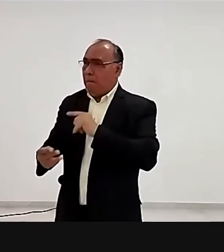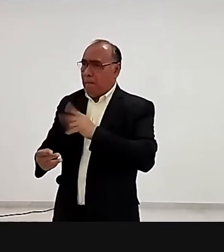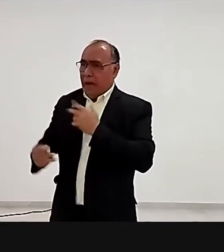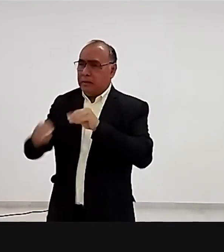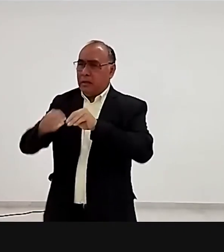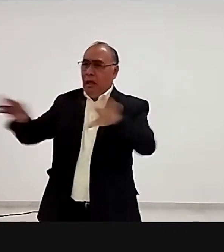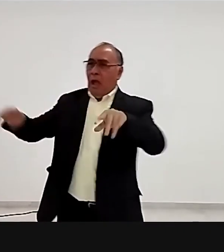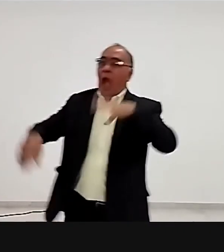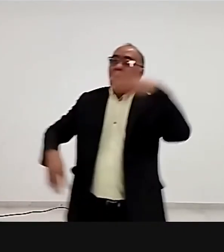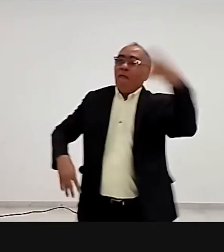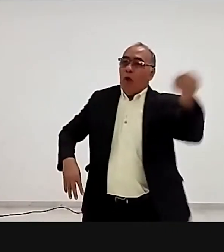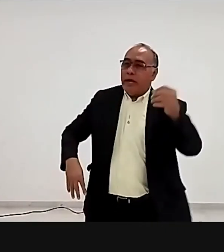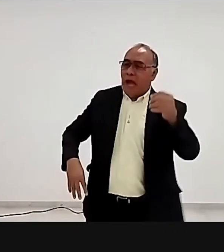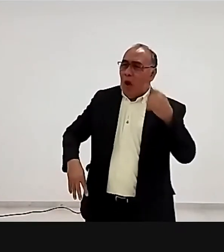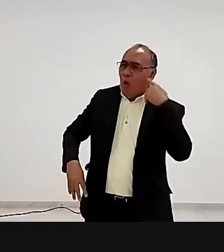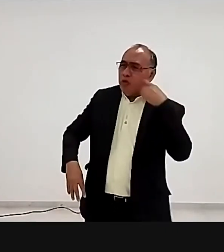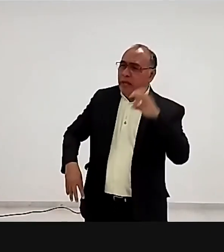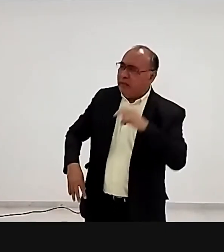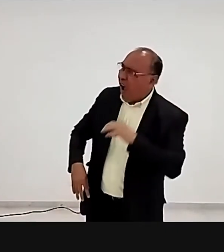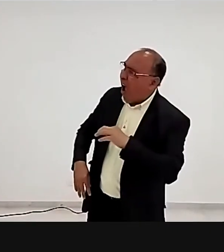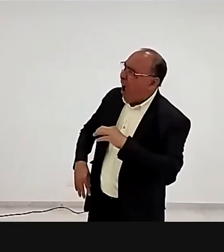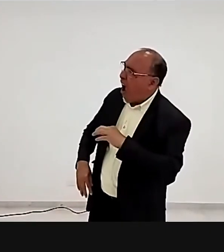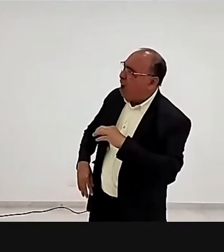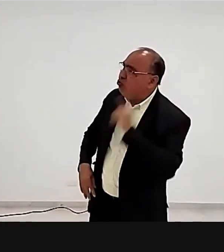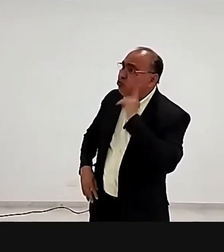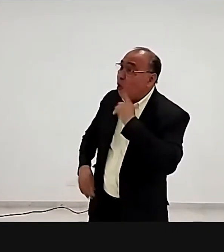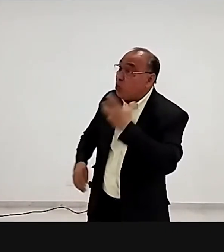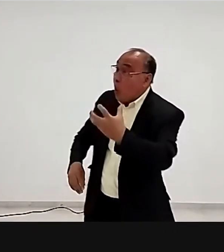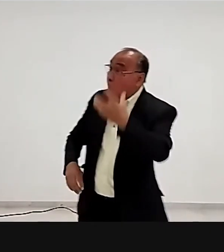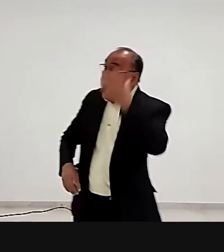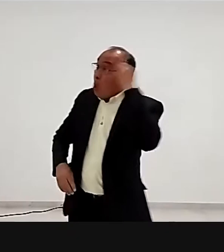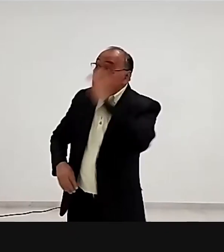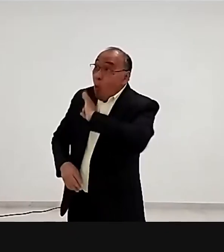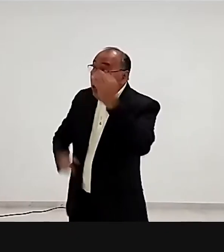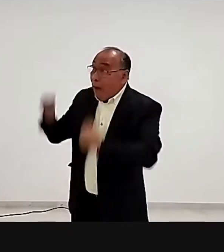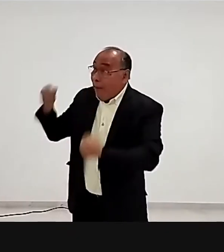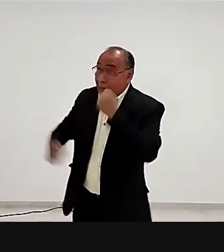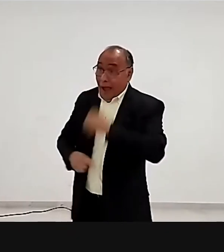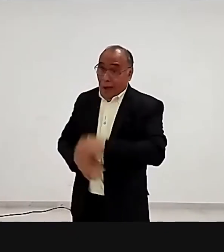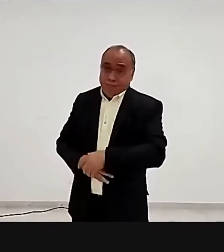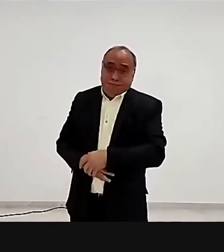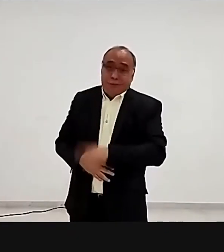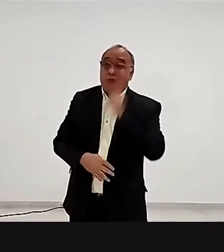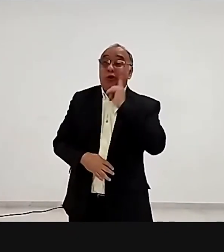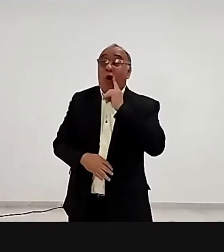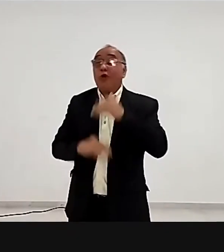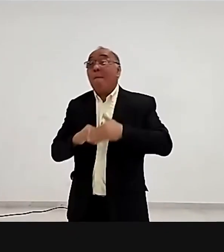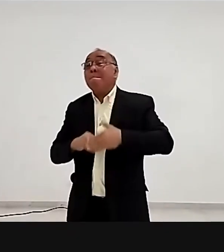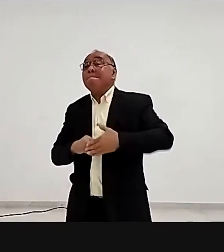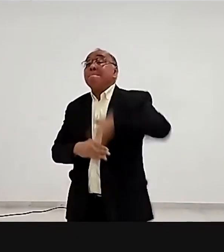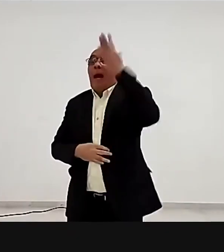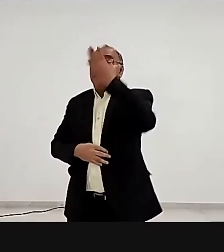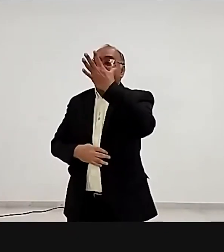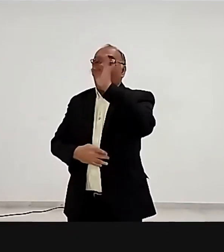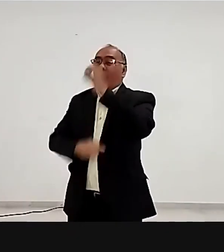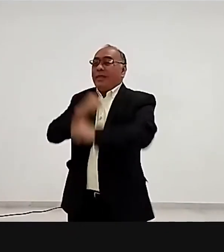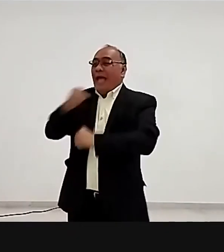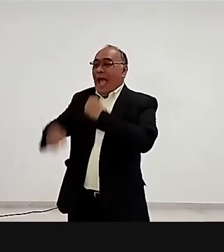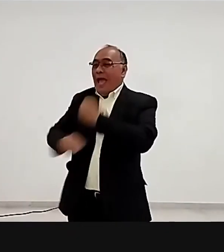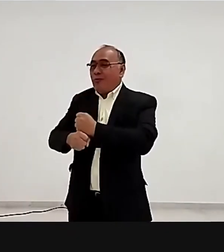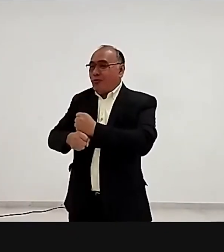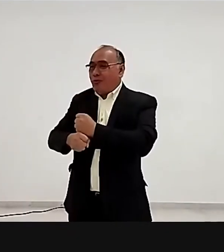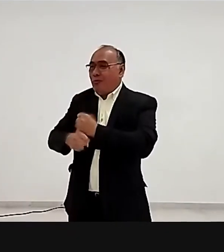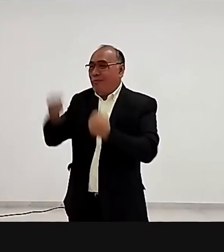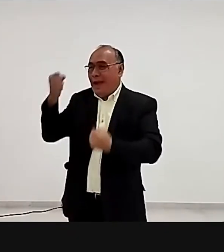pionera para la comunidad sorda puede ser que se dé un mensaje mal entendido para las personas oyentes